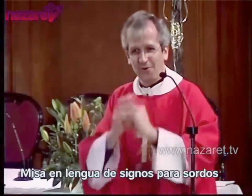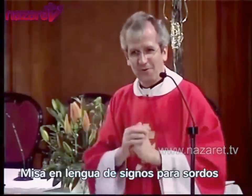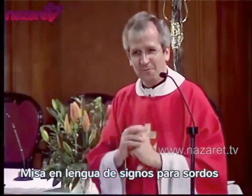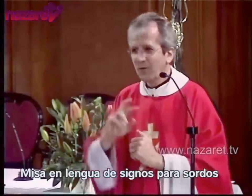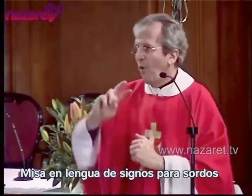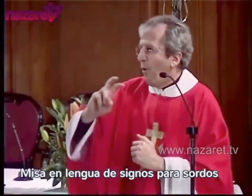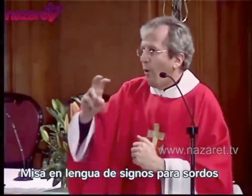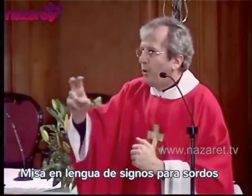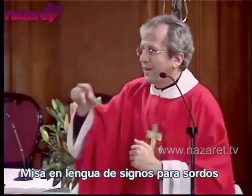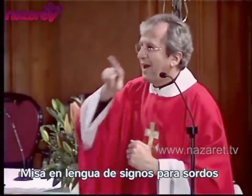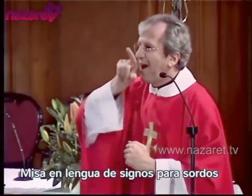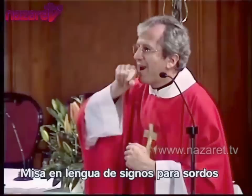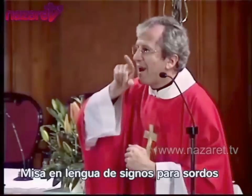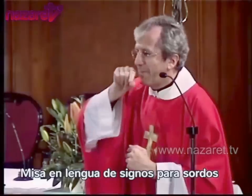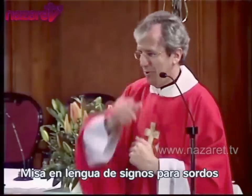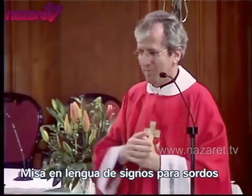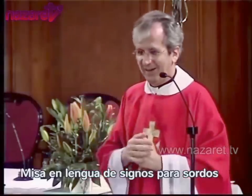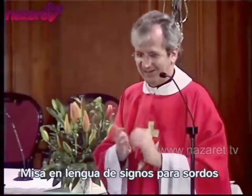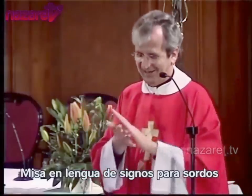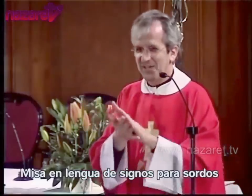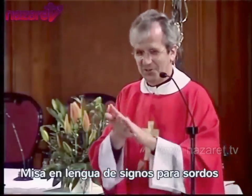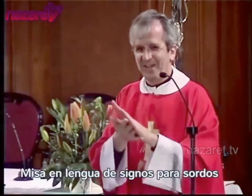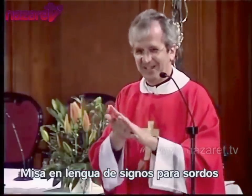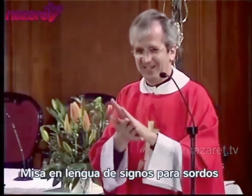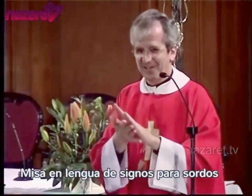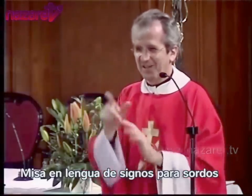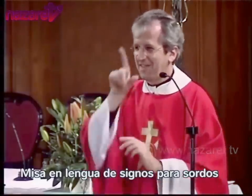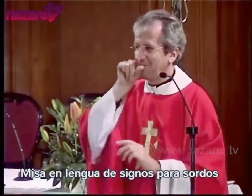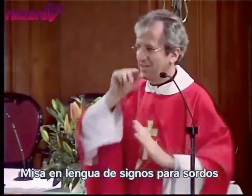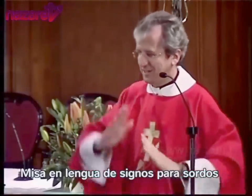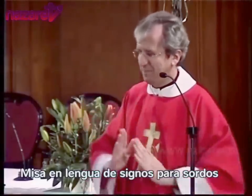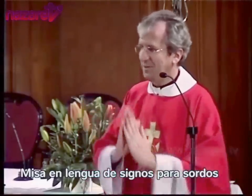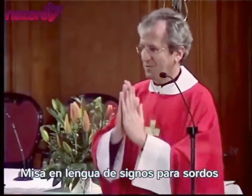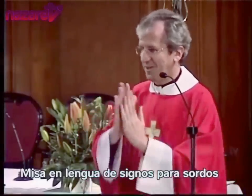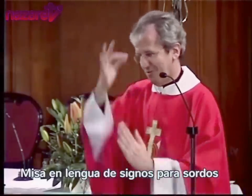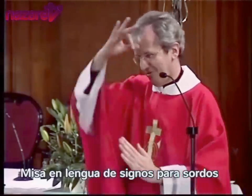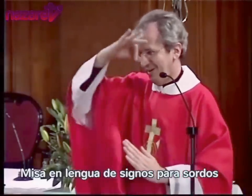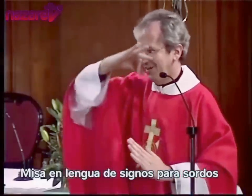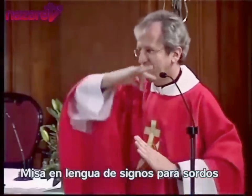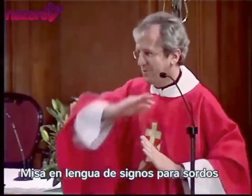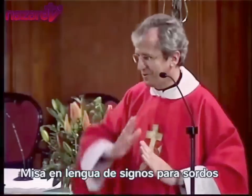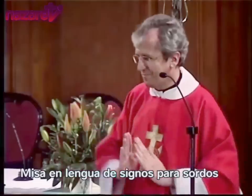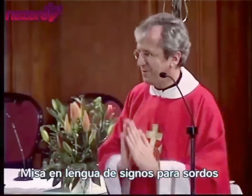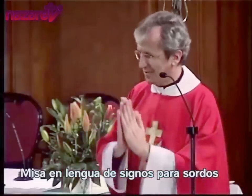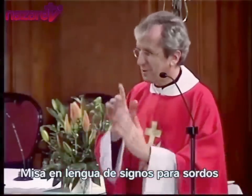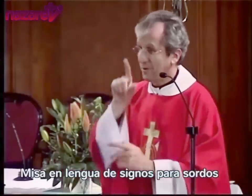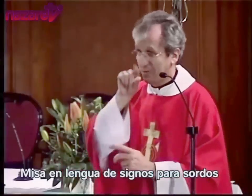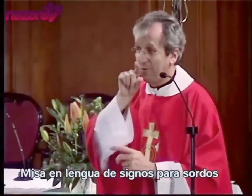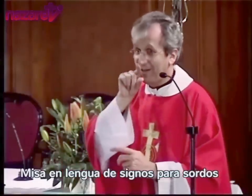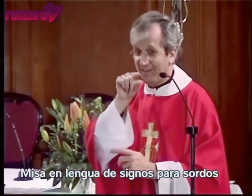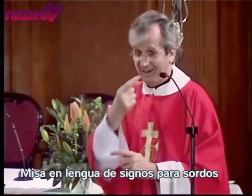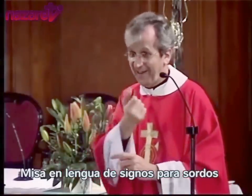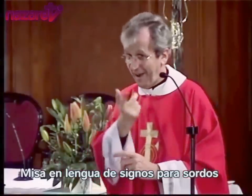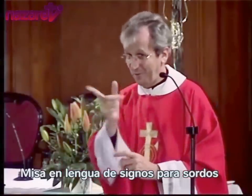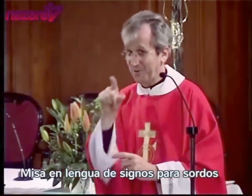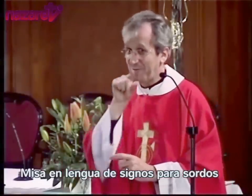el fuego, otra la paloma. De hecho, en signos hacíamos Espíritu Santo. Es más bonito Espíritu Santo, pero se